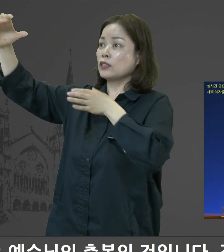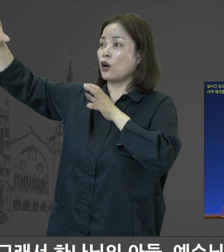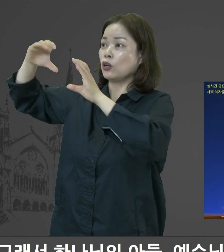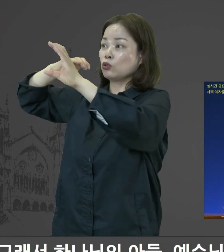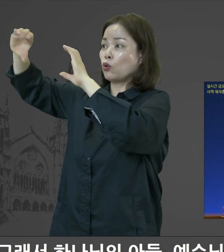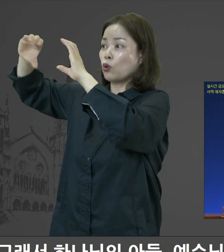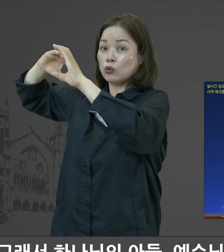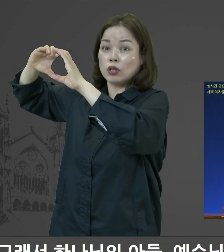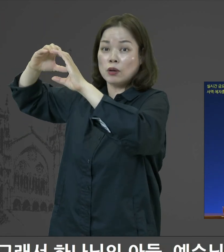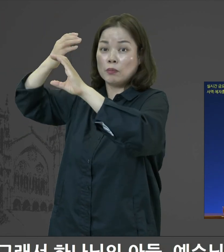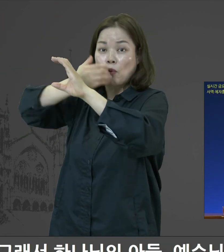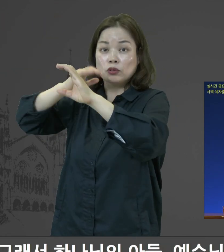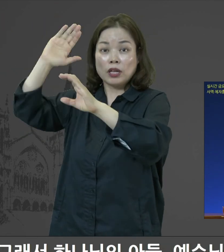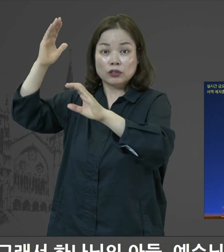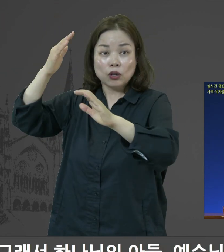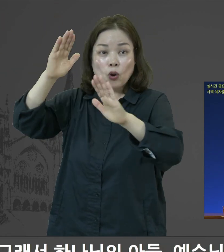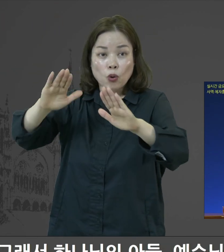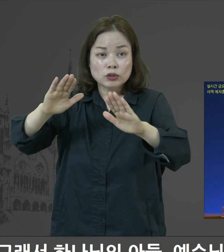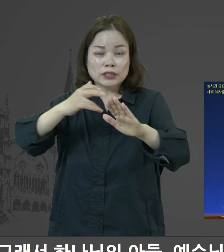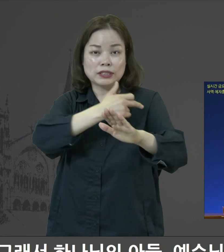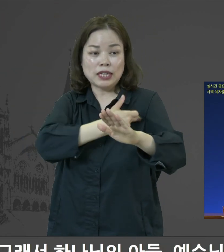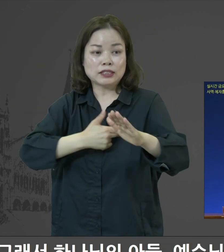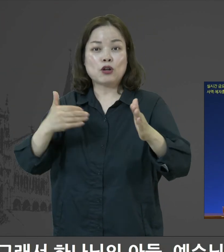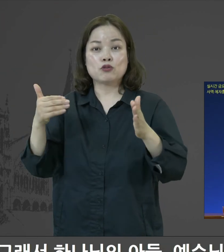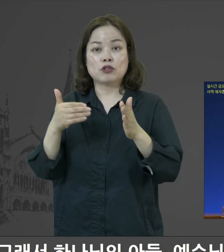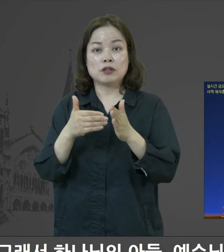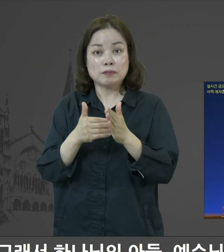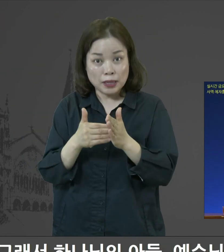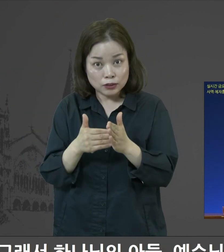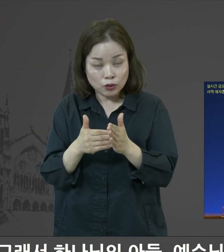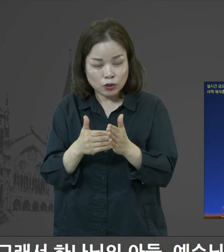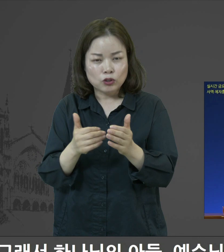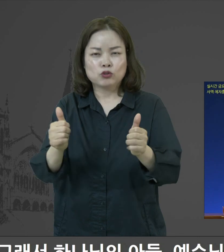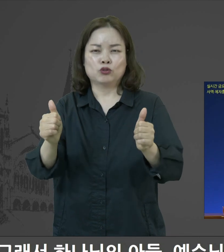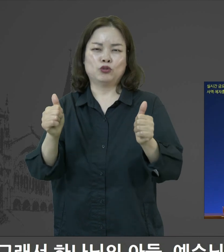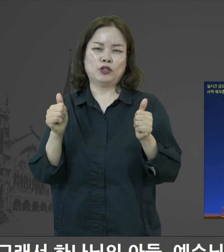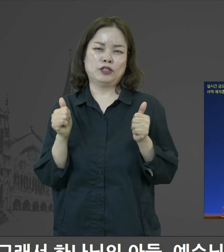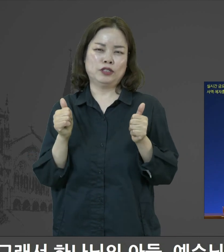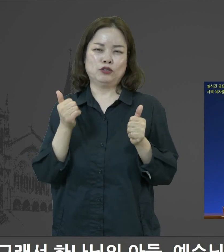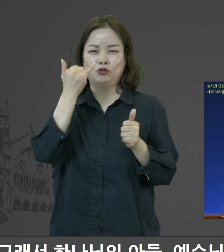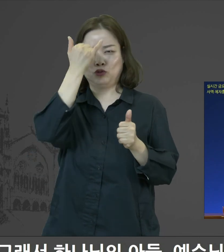소통되어지는 복된 성도들, 특별히 오늘 제자 훈련을 마치고